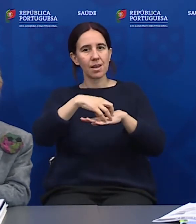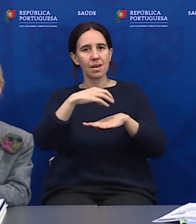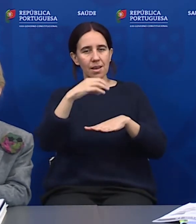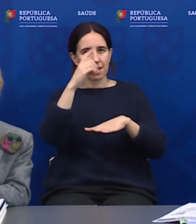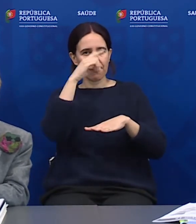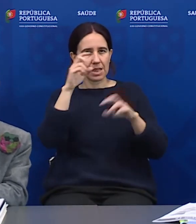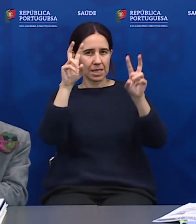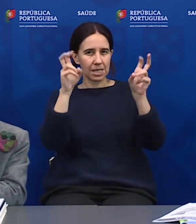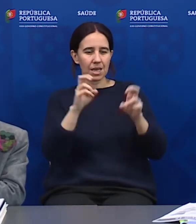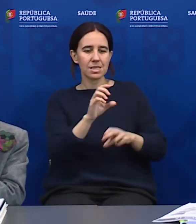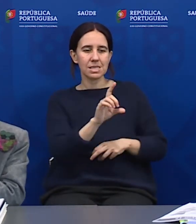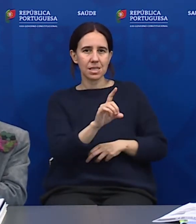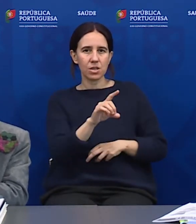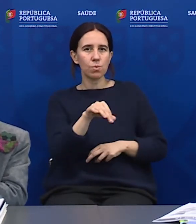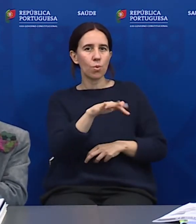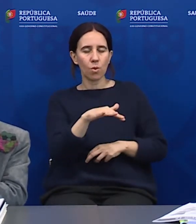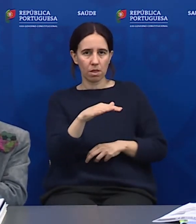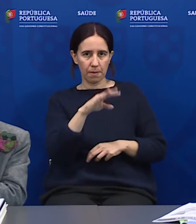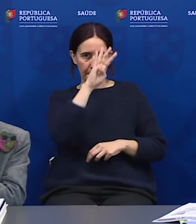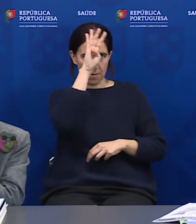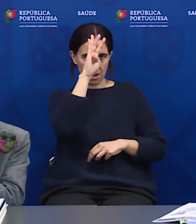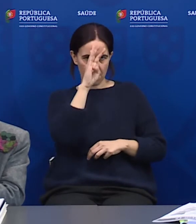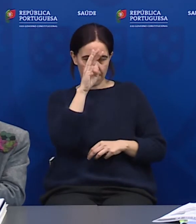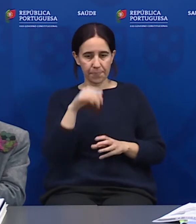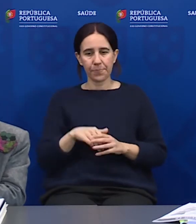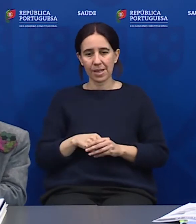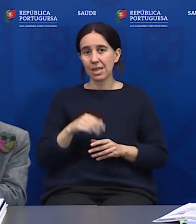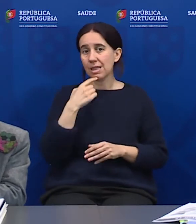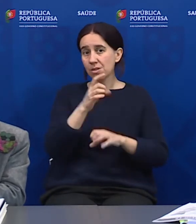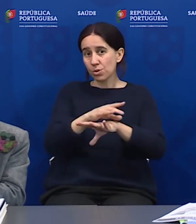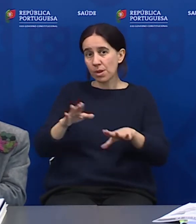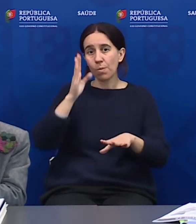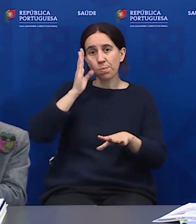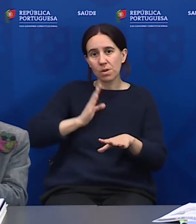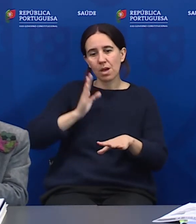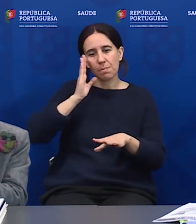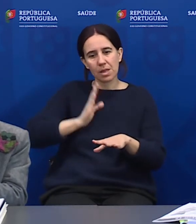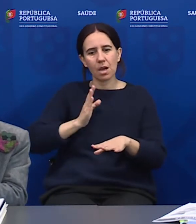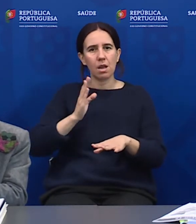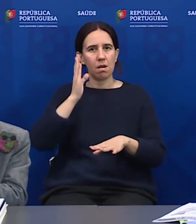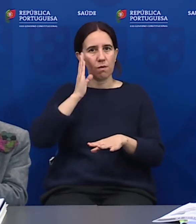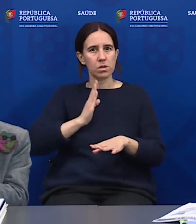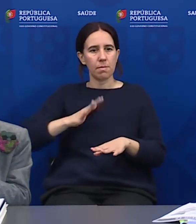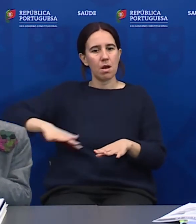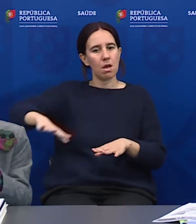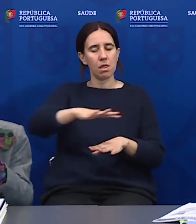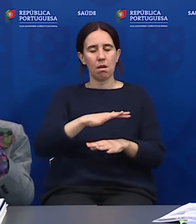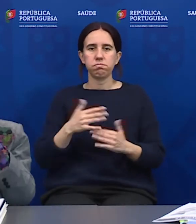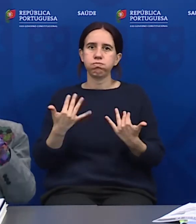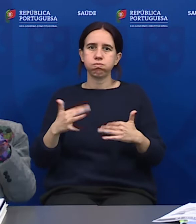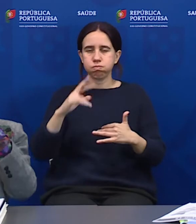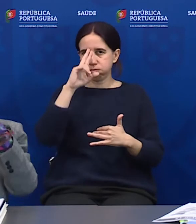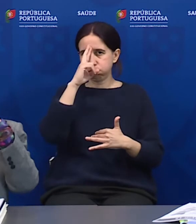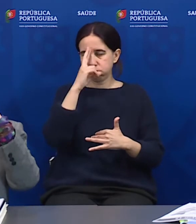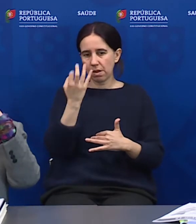Braga. Dizer que os hospitais militares e os militares, as Forças Armadas, têm sido inexcedíveis na forma